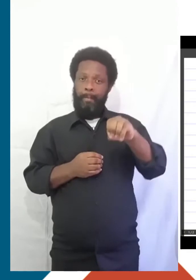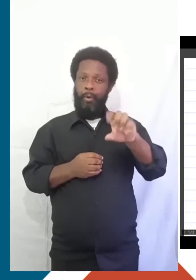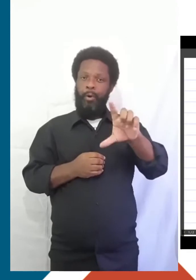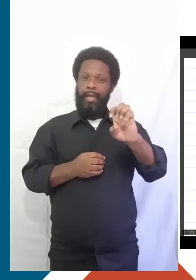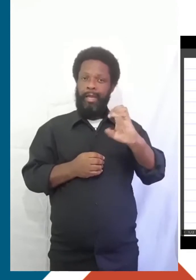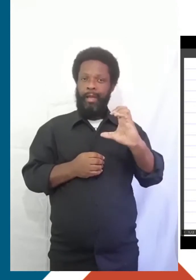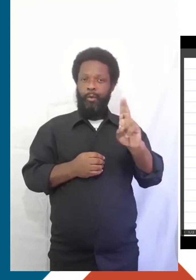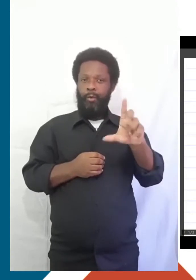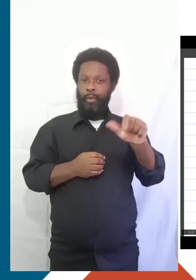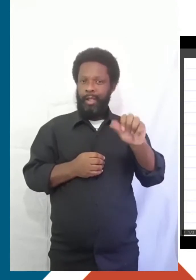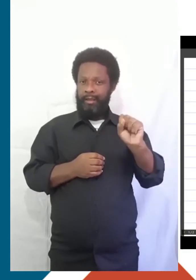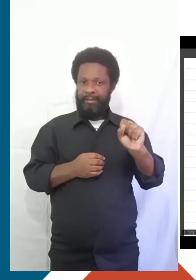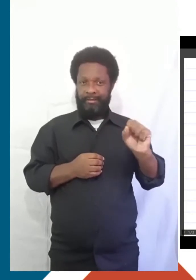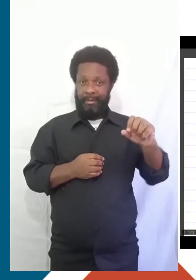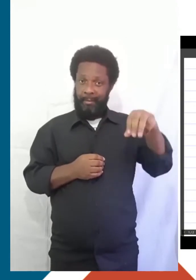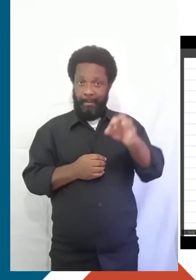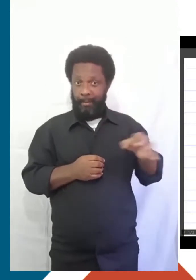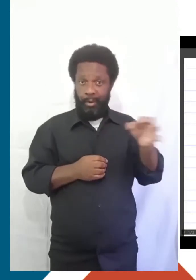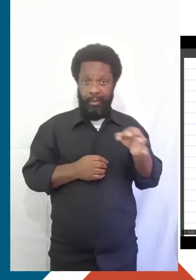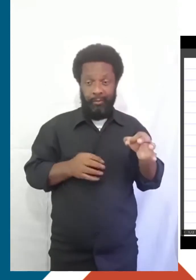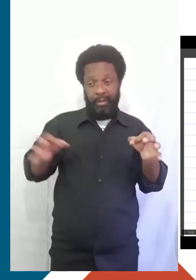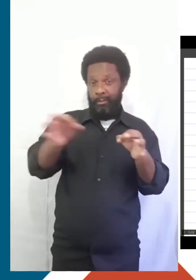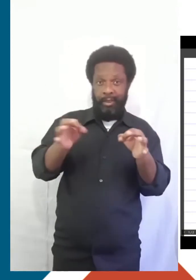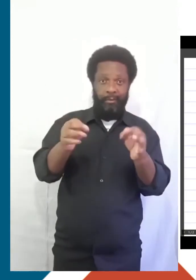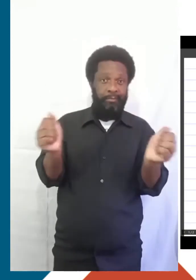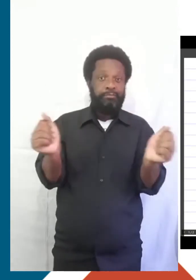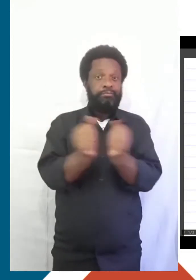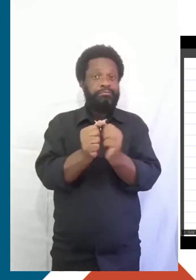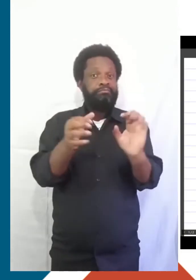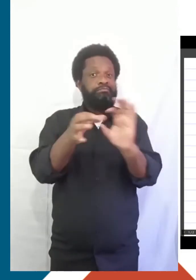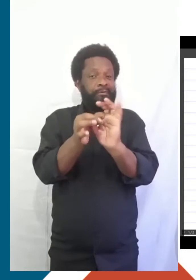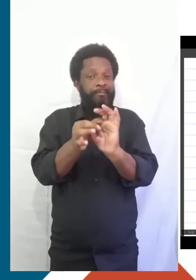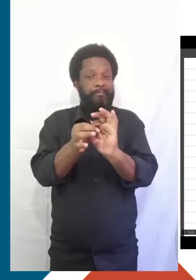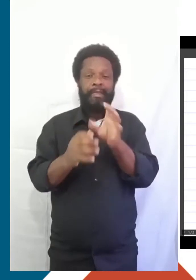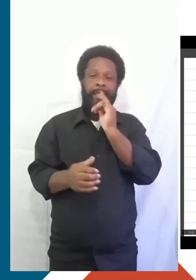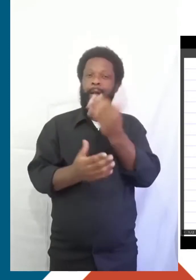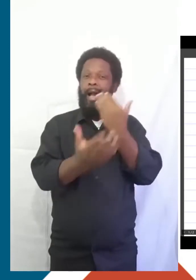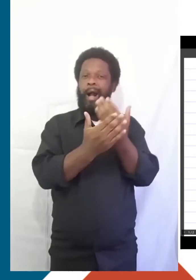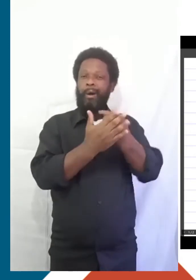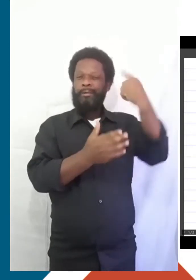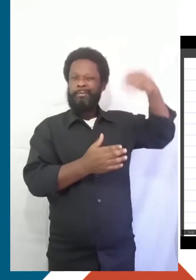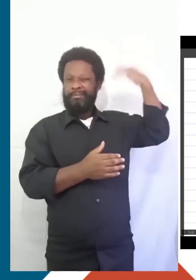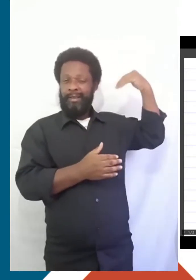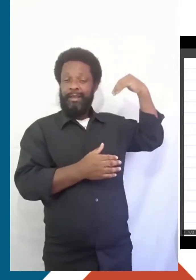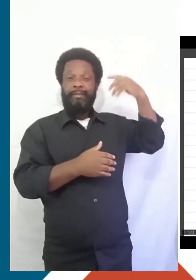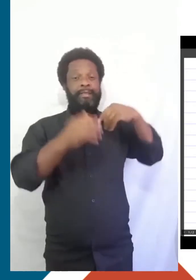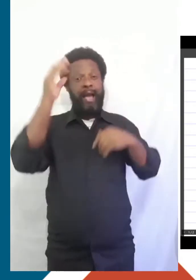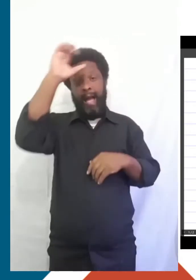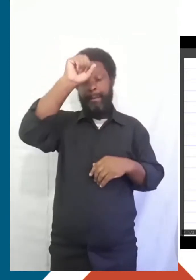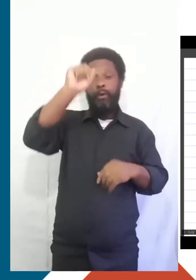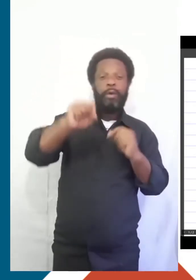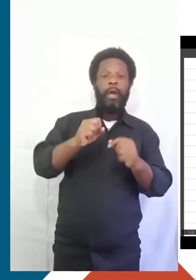quê? As moléculas. Muito simples, não? Vocês viram nas aulas passadas